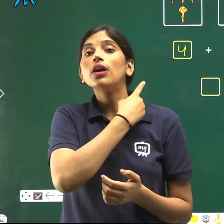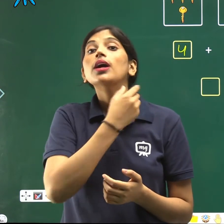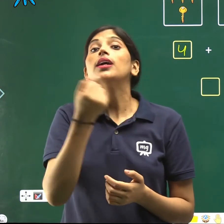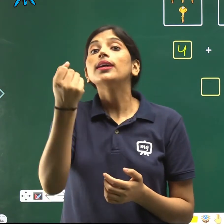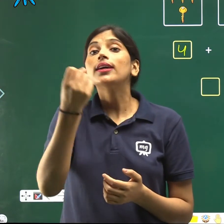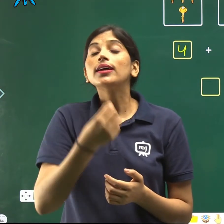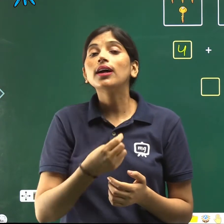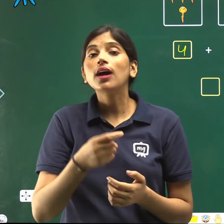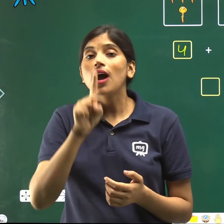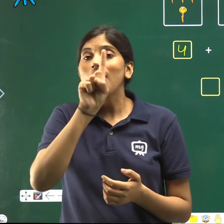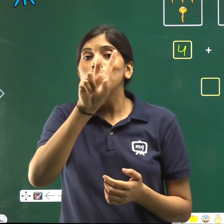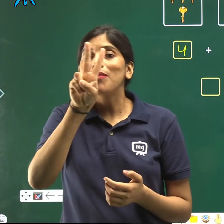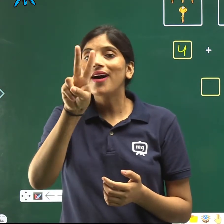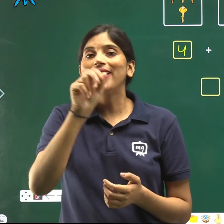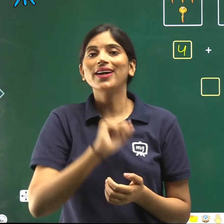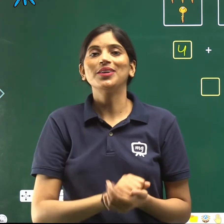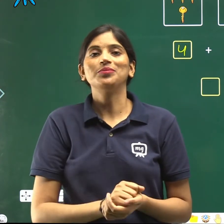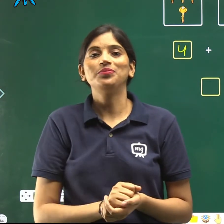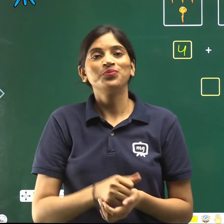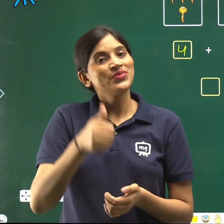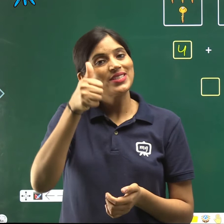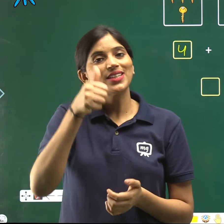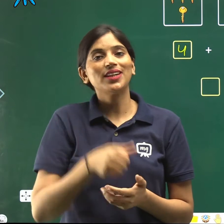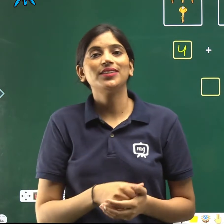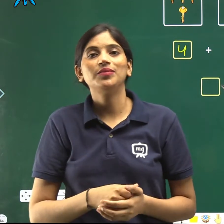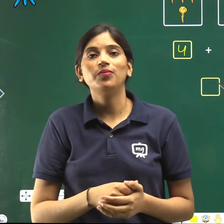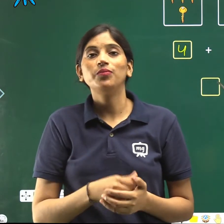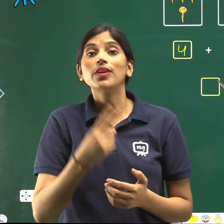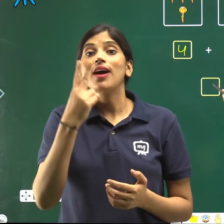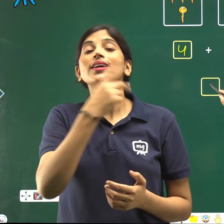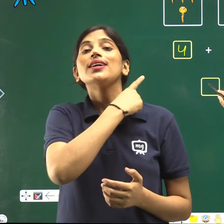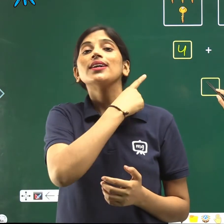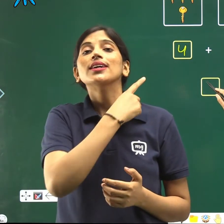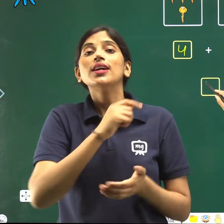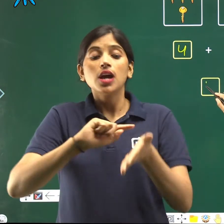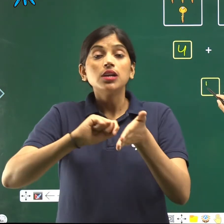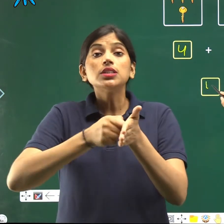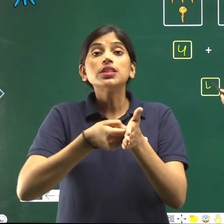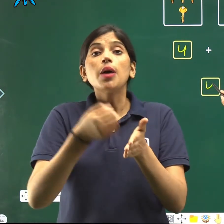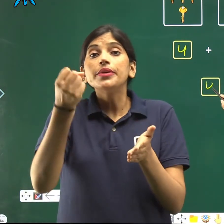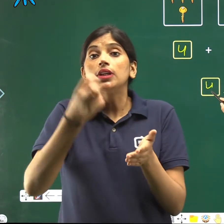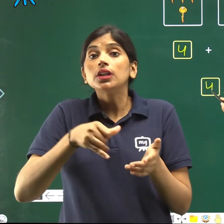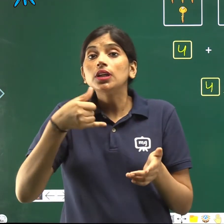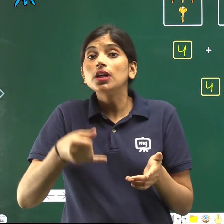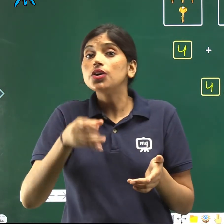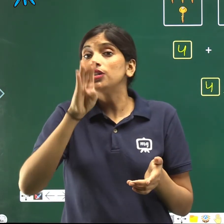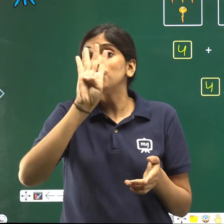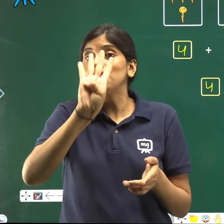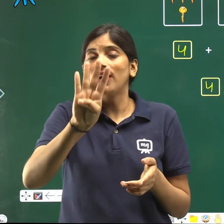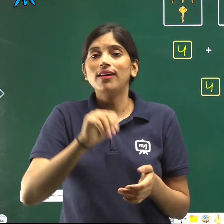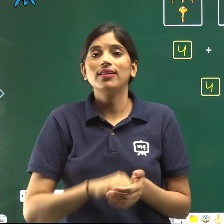बच्चों? 12। ठीक है, आप देखो चाबी कितनी है?